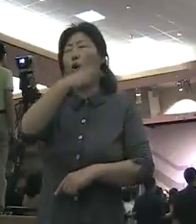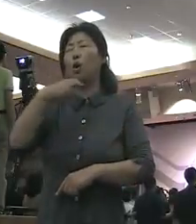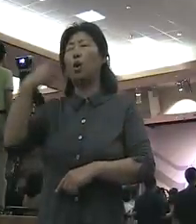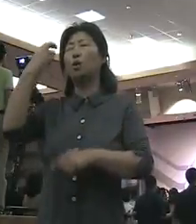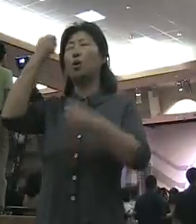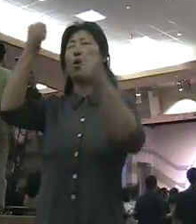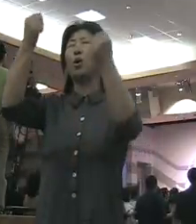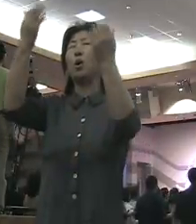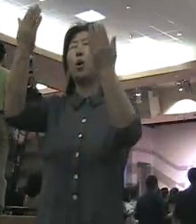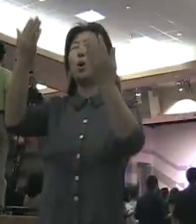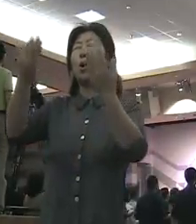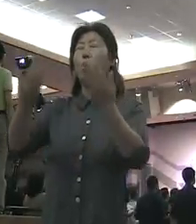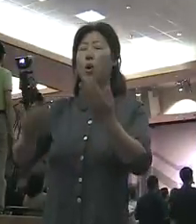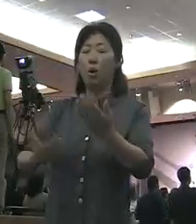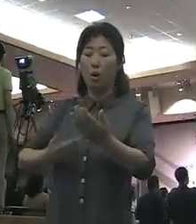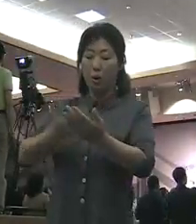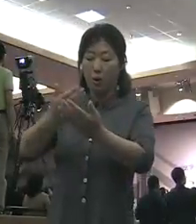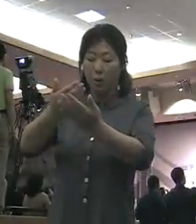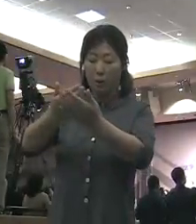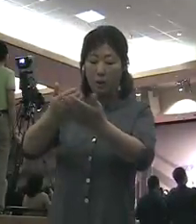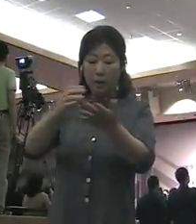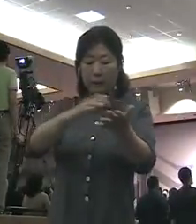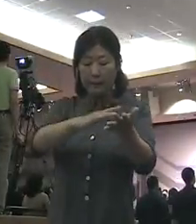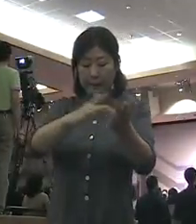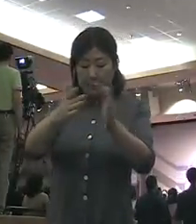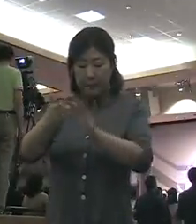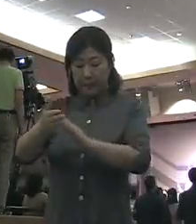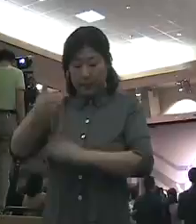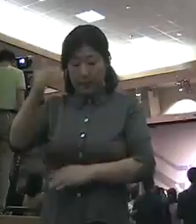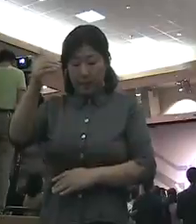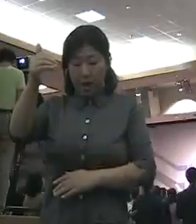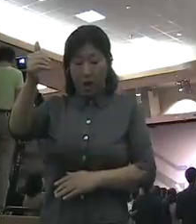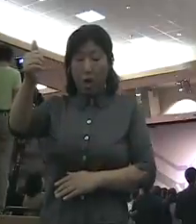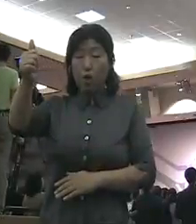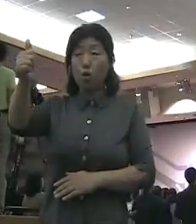다스리소서. 예수 우리 왕이여, 예수